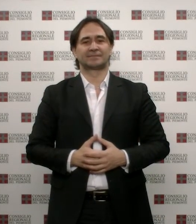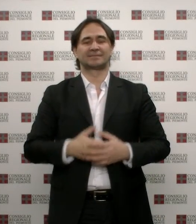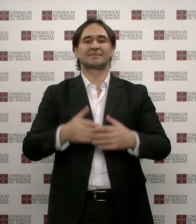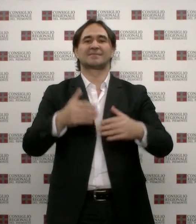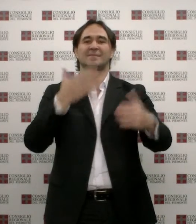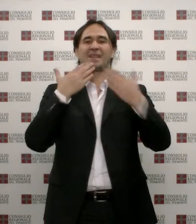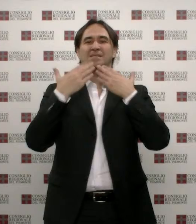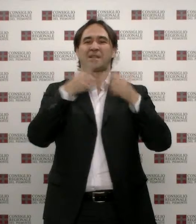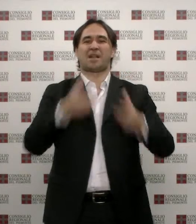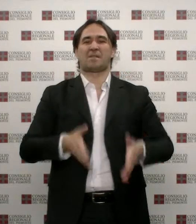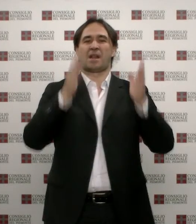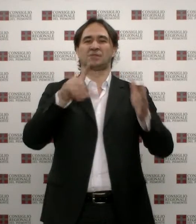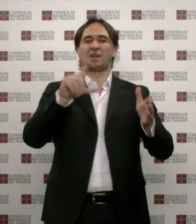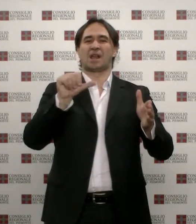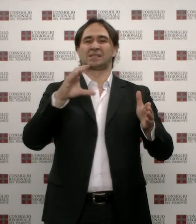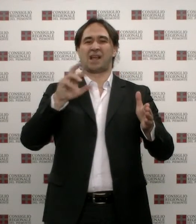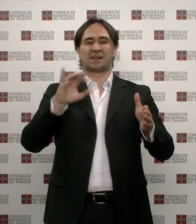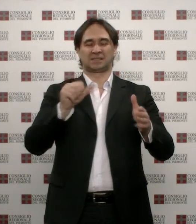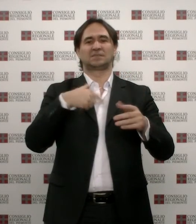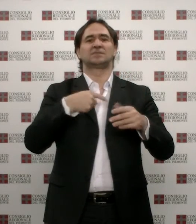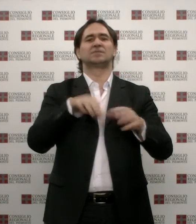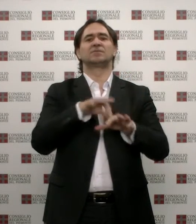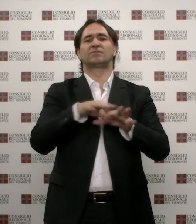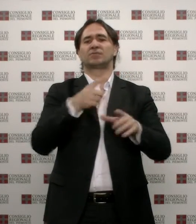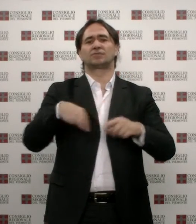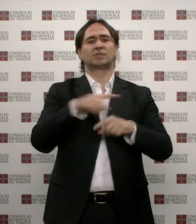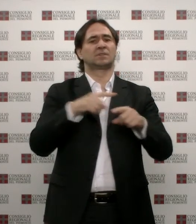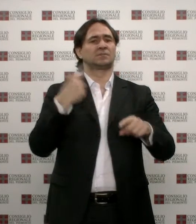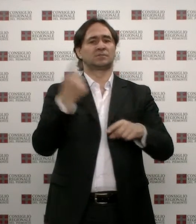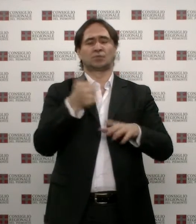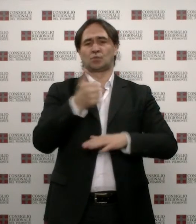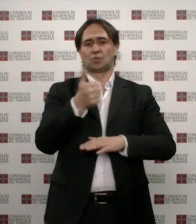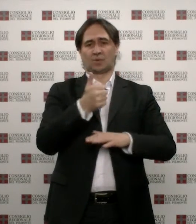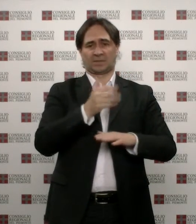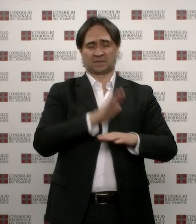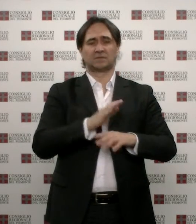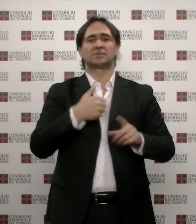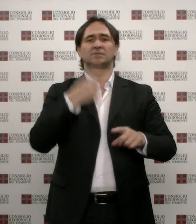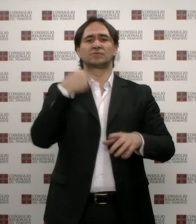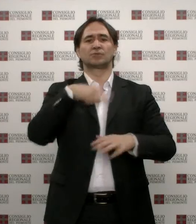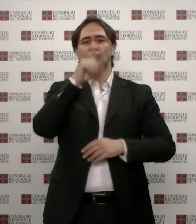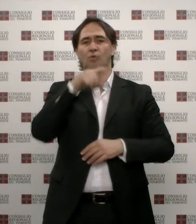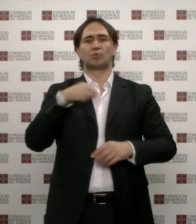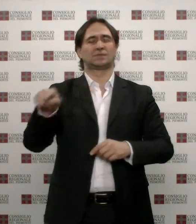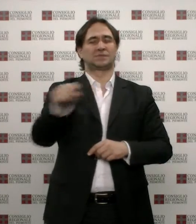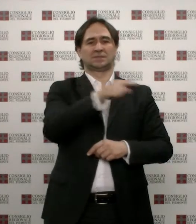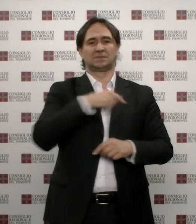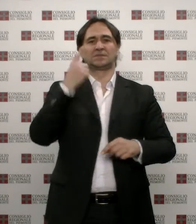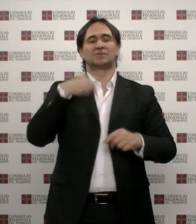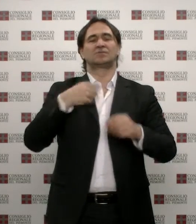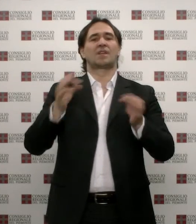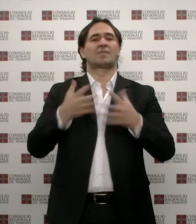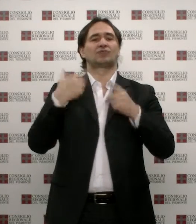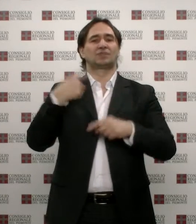L'Assemblea di Palazzo Lascaris ha approvato all'unanimità la legge con le misure straordinarie in favore dei comuni per fronteggiare l'emergenza abitativa.